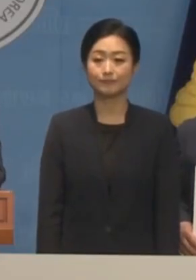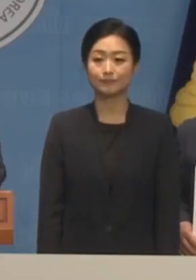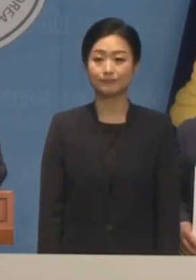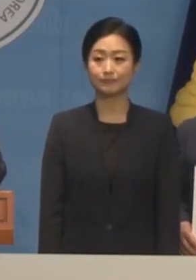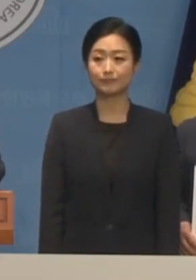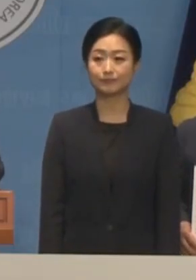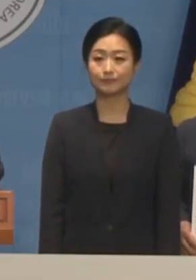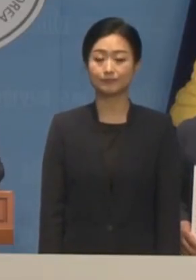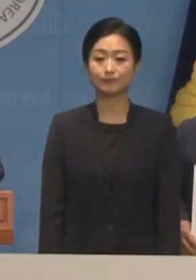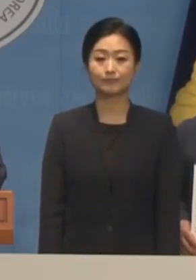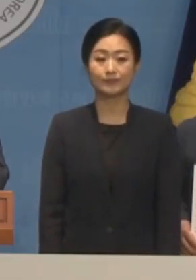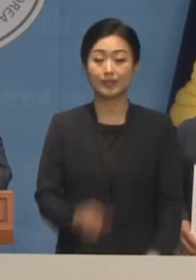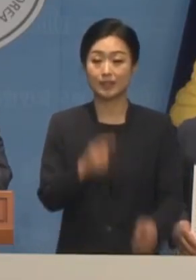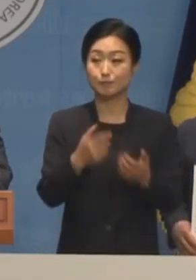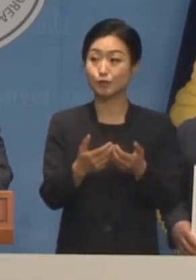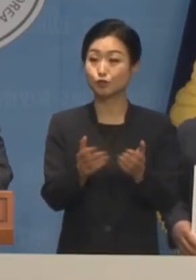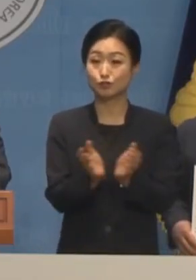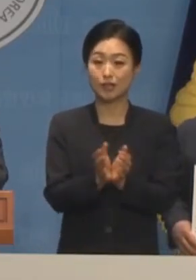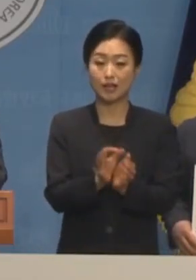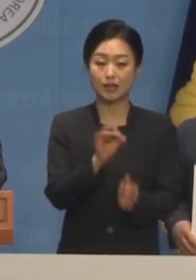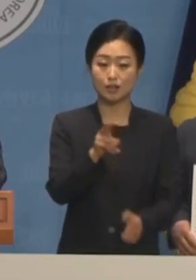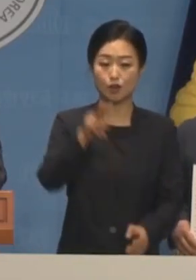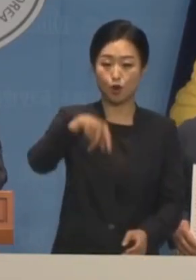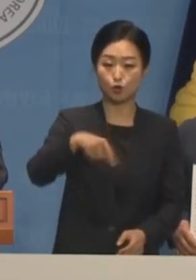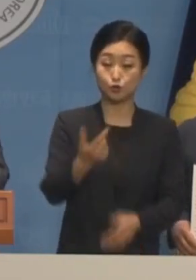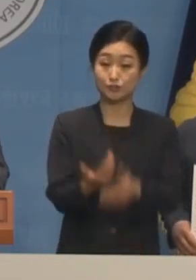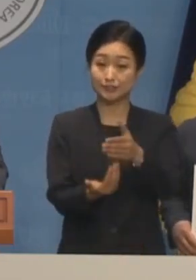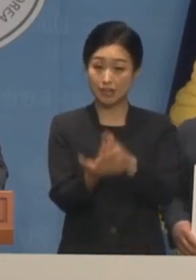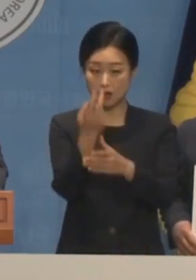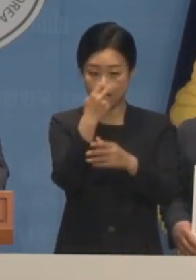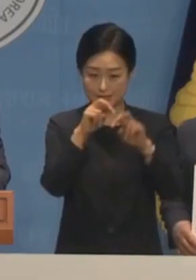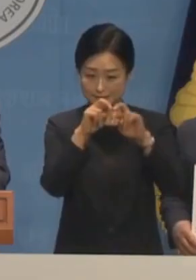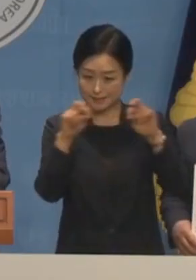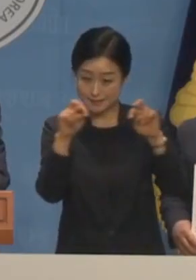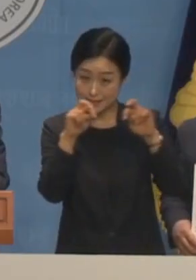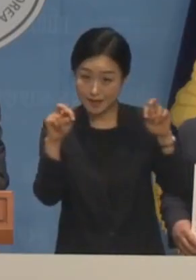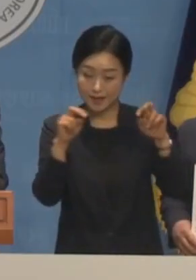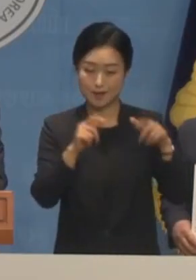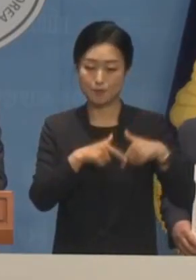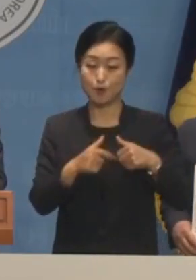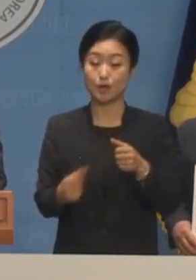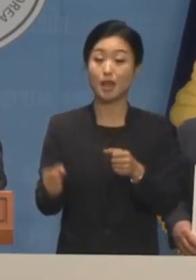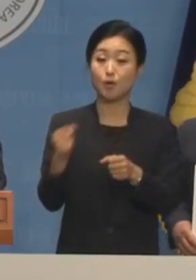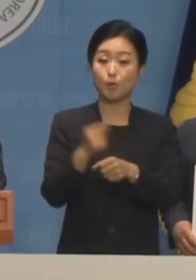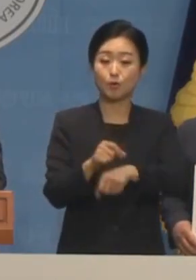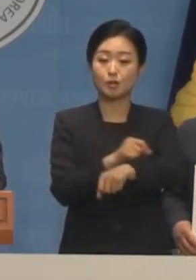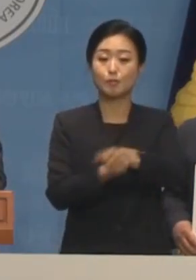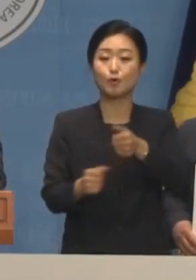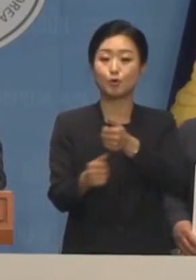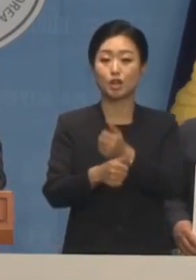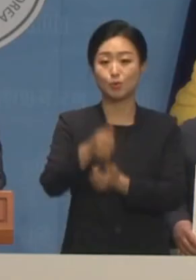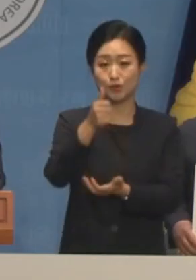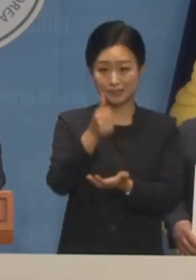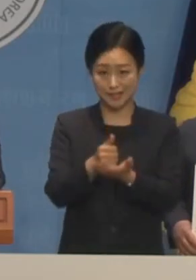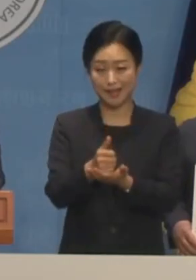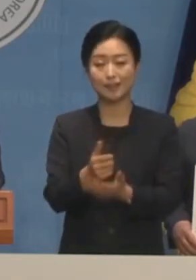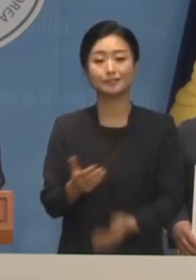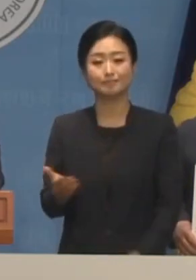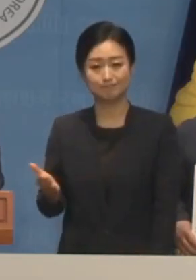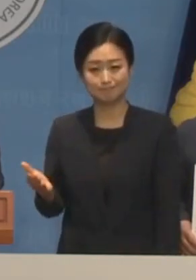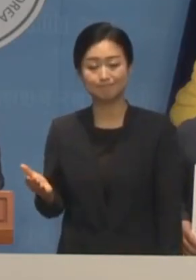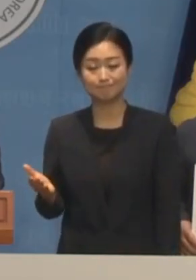주십시오네 더불당 명과 명예 회복을 위한 특별위원회 위원장 주철현